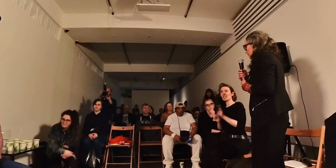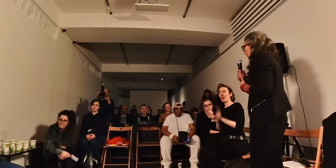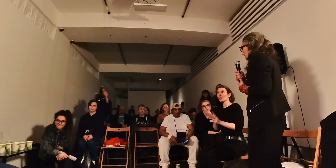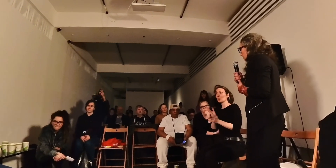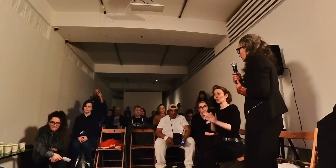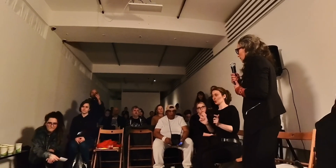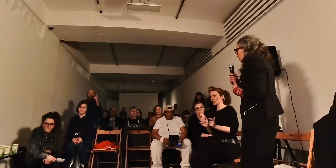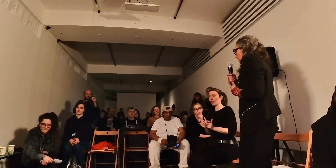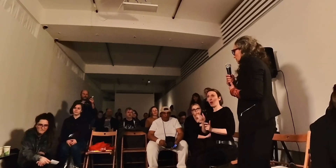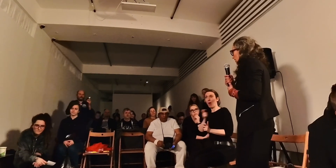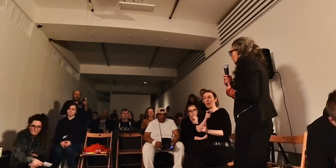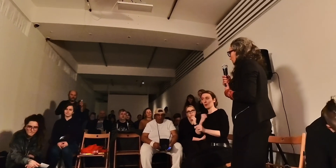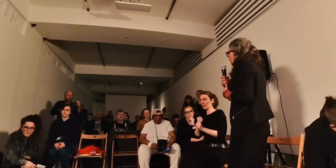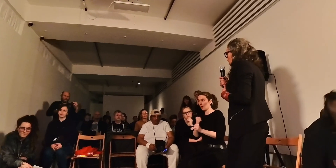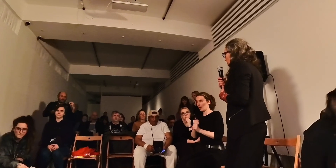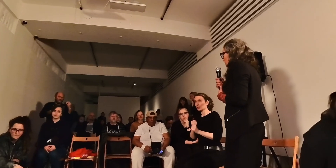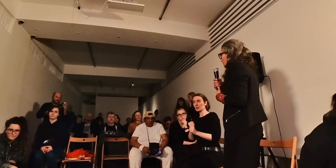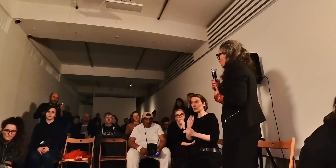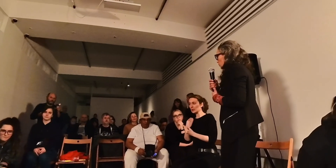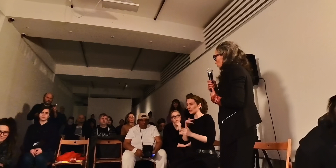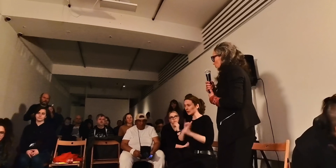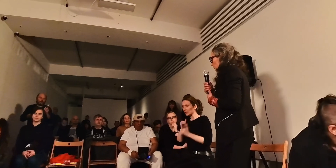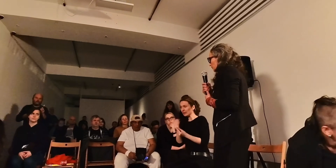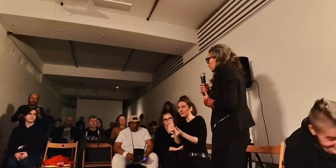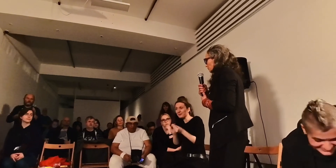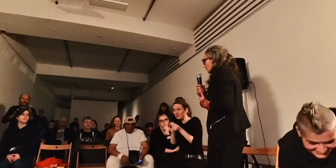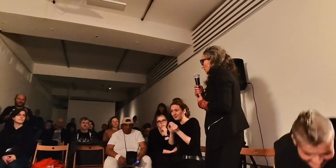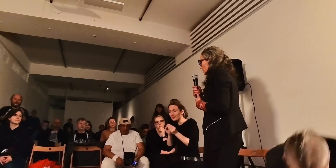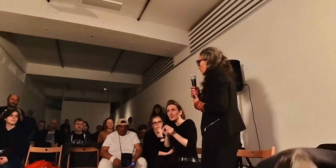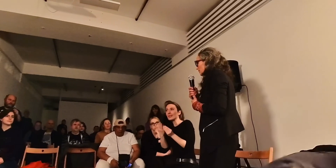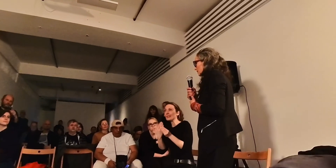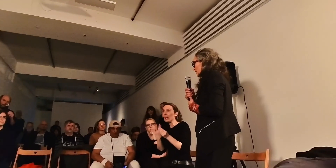ekonomicky se zajistit, a zároveň jim otevřela možnost